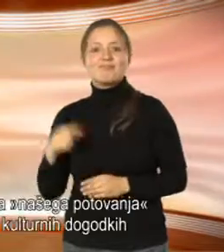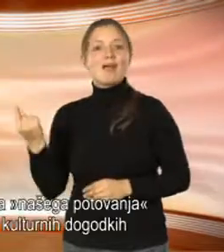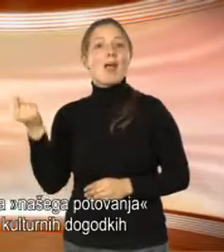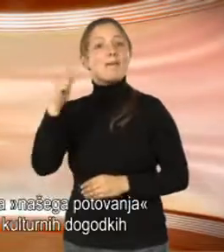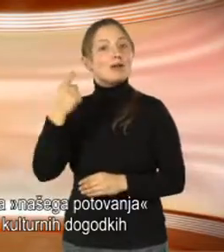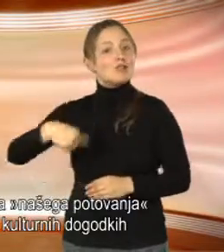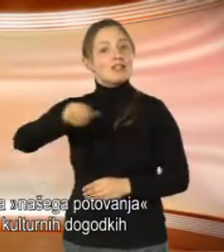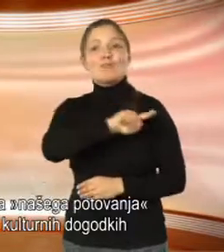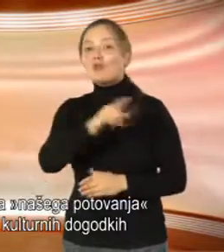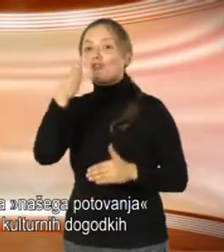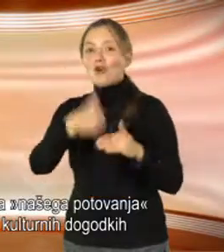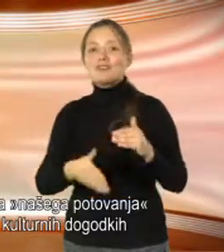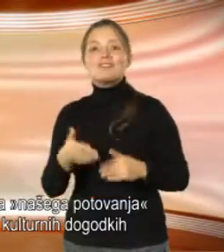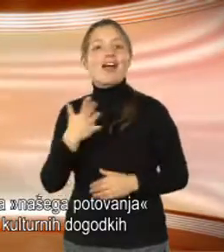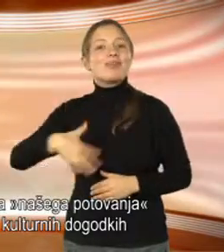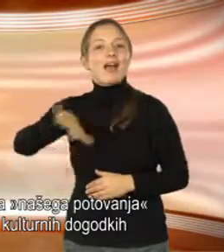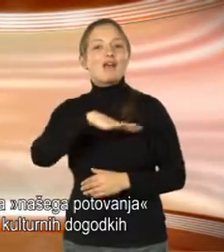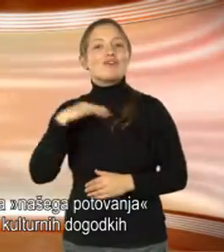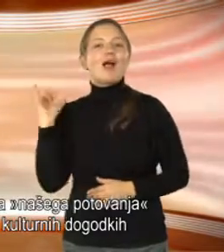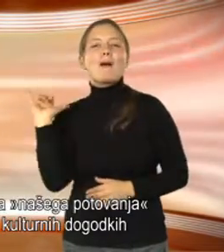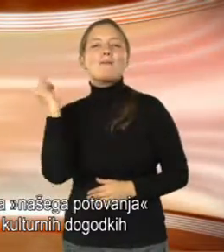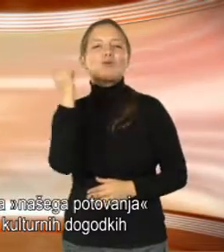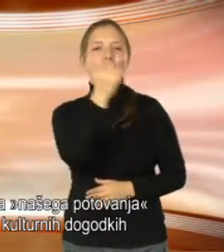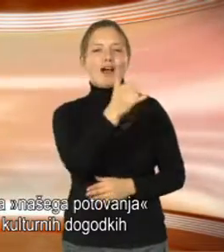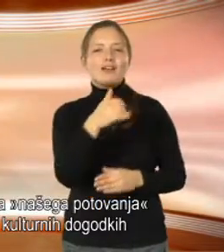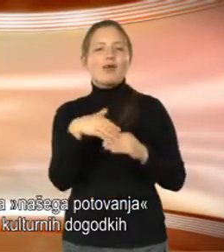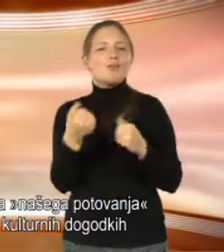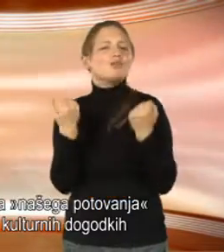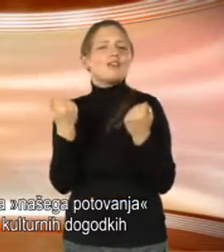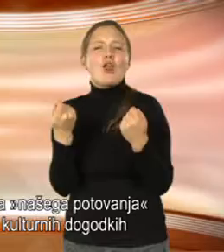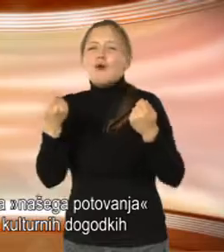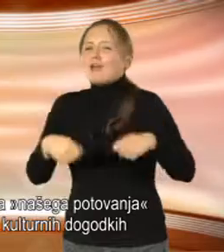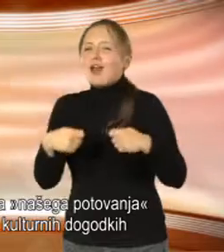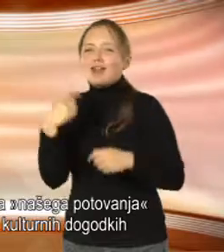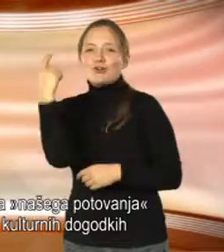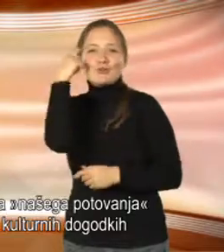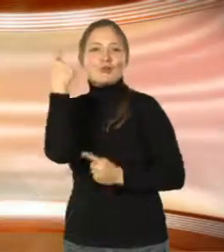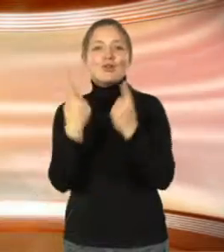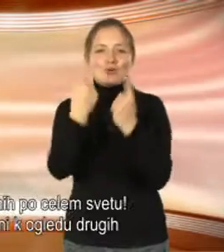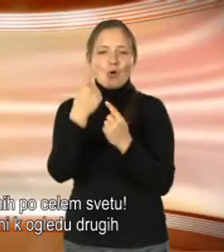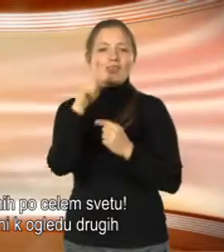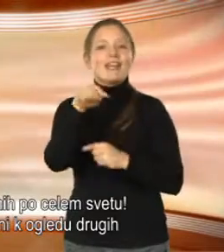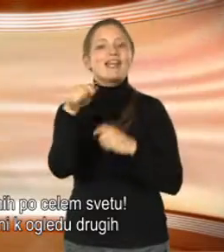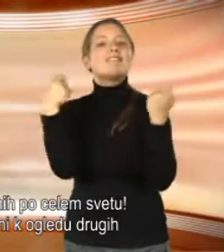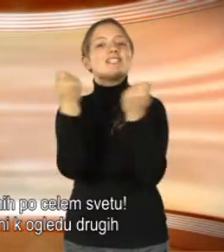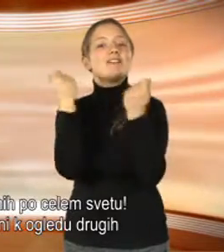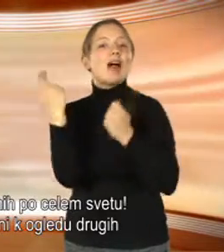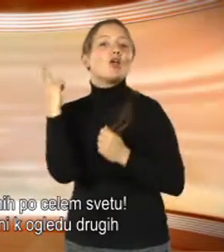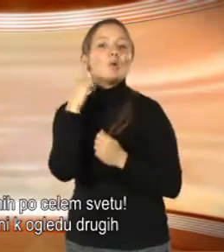Prišli smo do konca našega potovanja po zelo bogatih kulturnih dogodkih in festivalih gluhih po celem svetu.